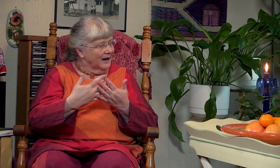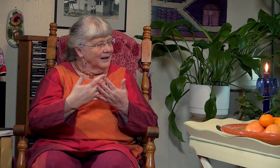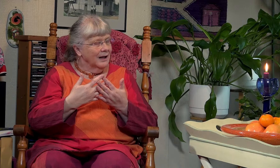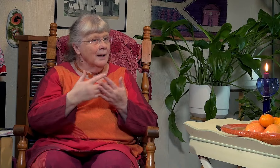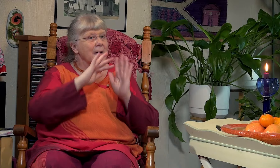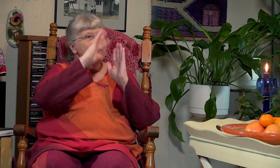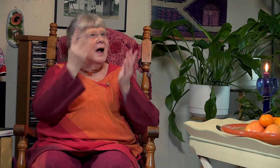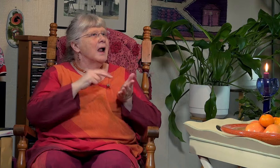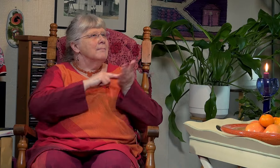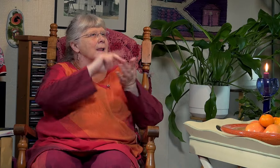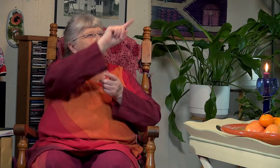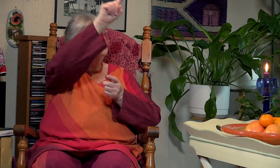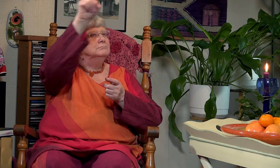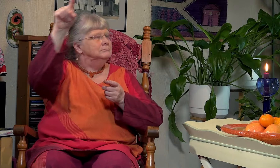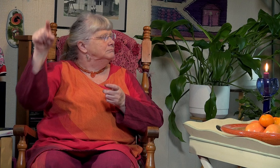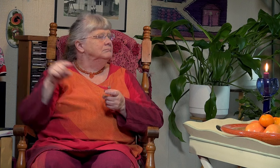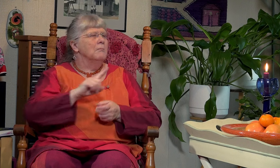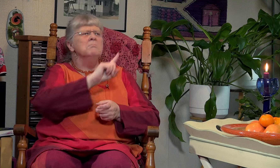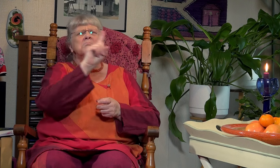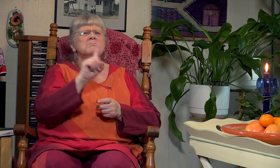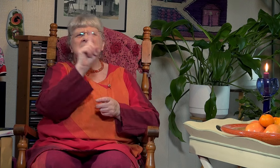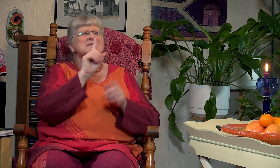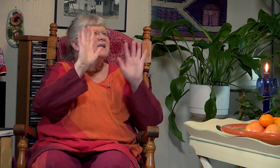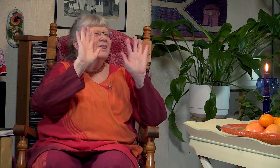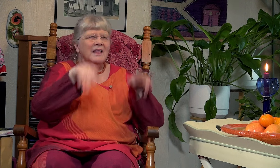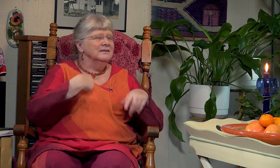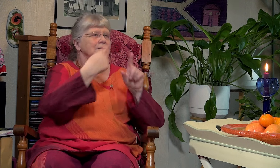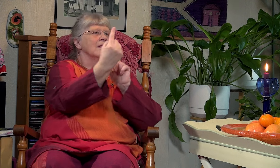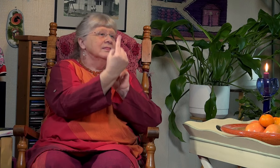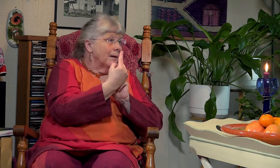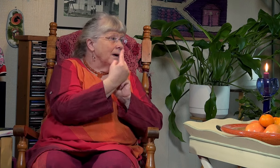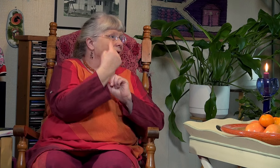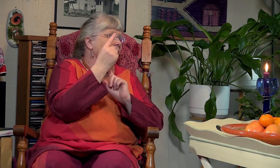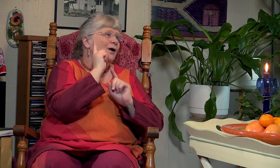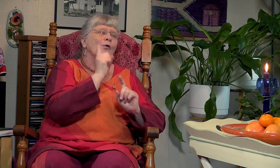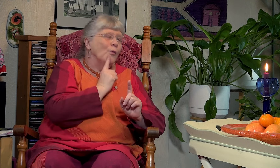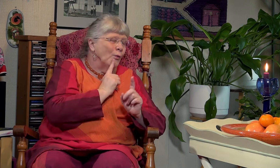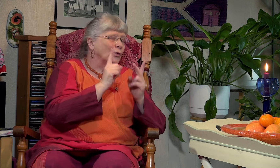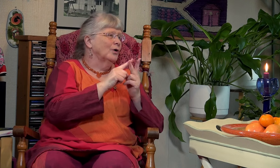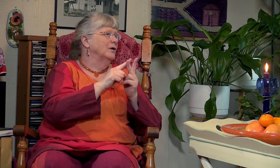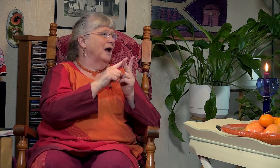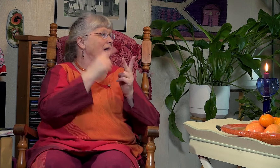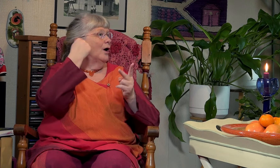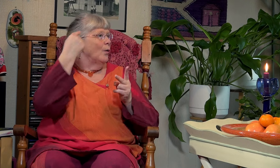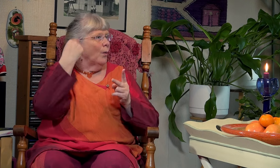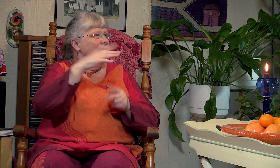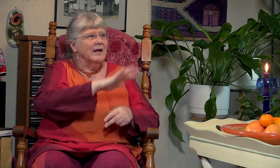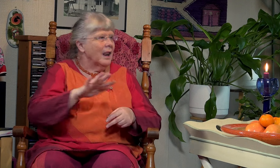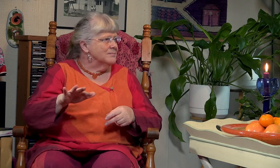viittomakieli on minun ensimmäinen kieleni, ja kun olen matkustanut maailmalla missä tahansa, kun tapaan